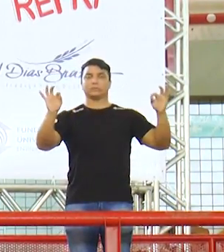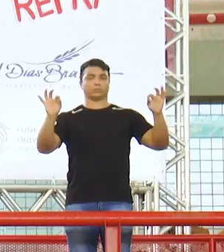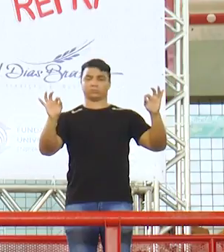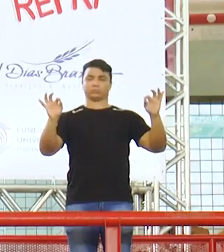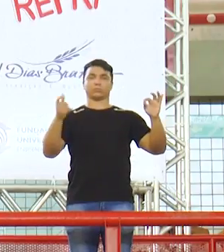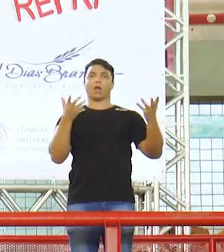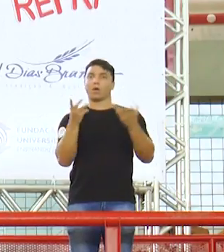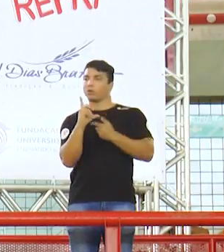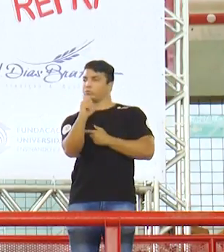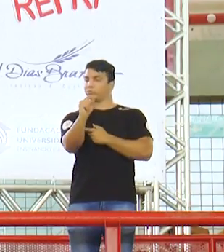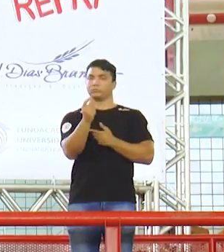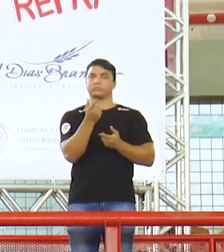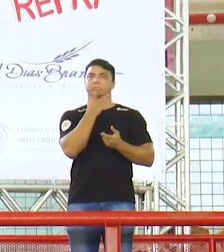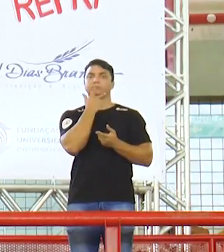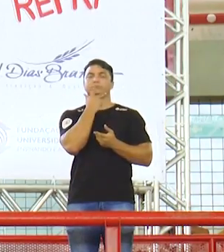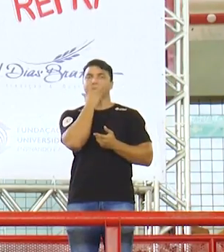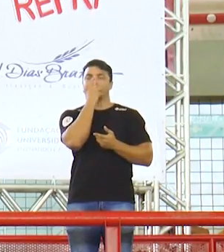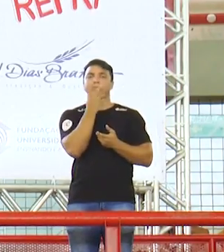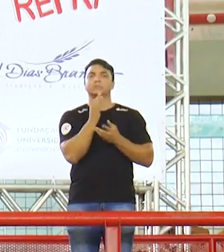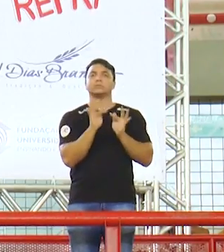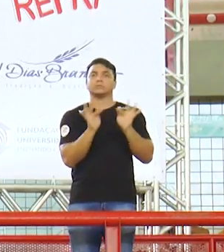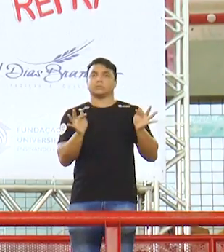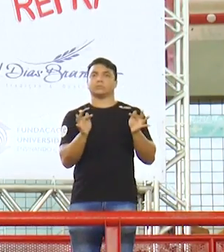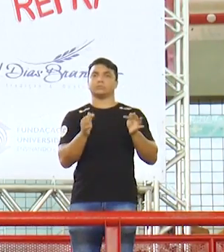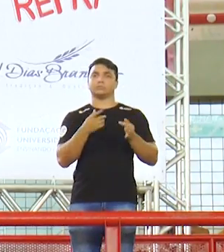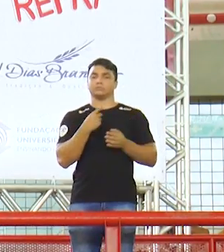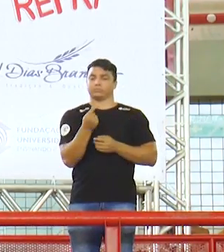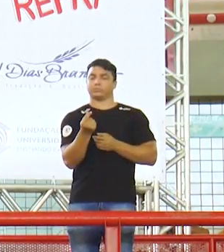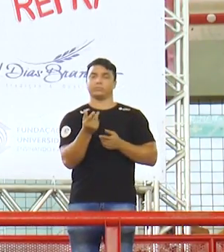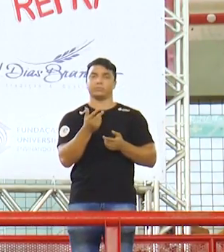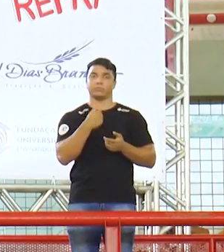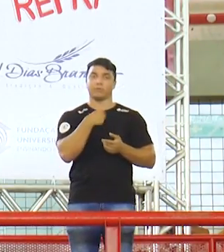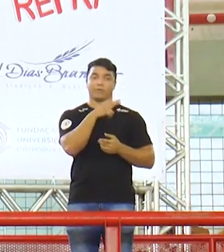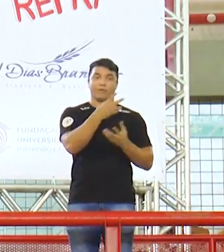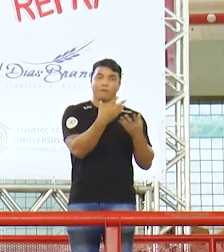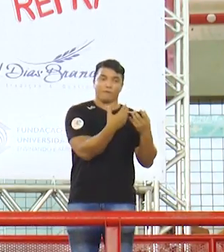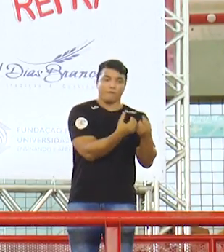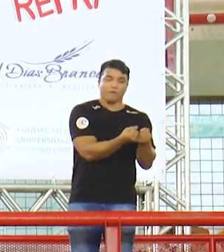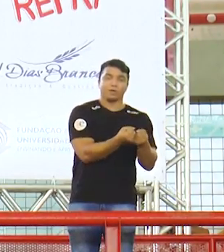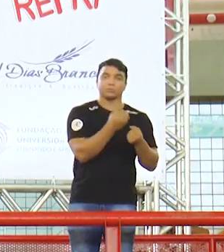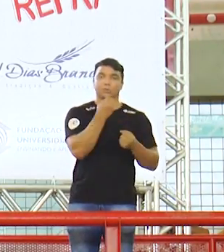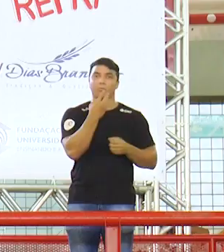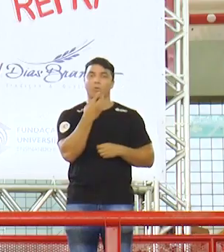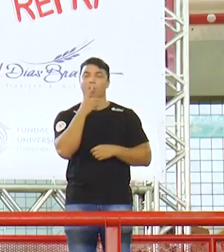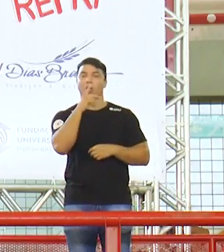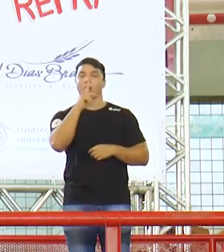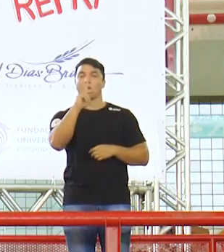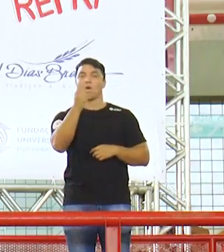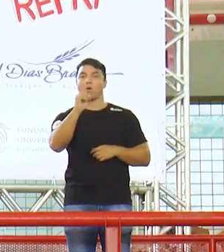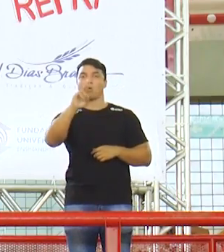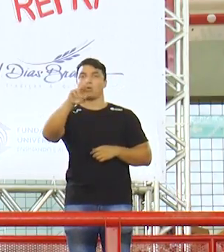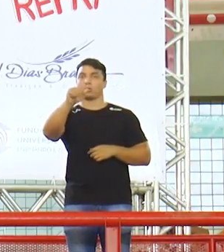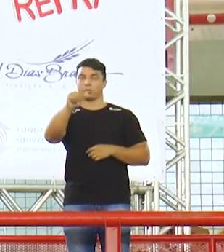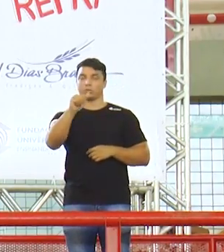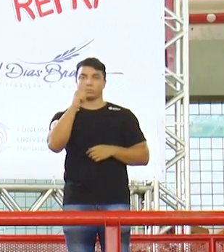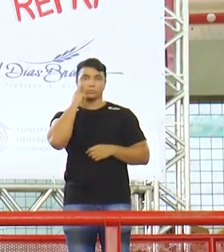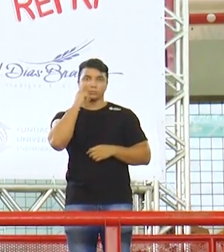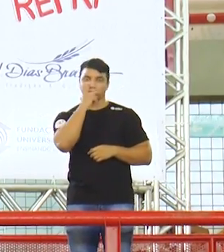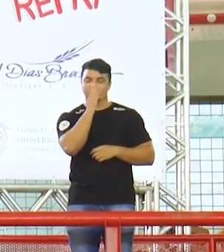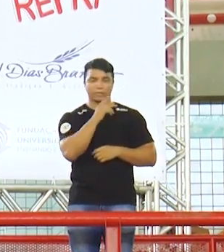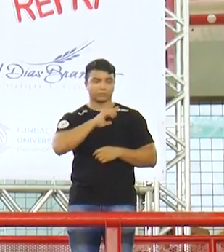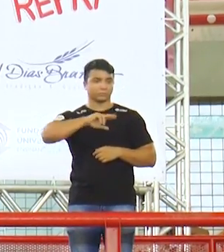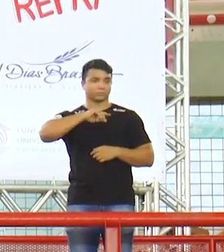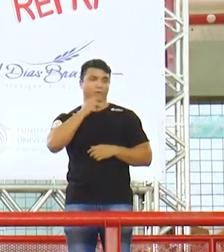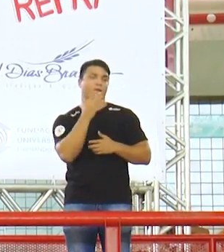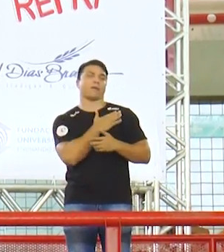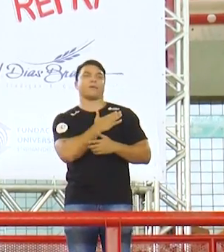dizer que está na hora de sair, né? No meio dá até para desistir e ficar, né? Vamos em boa hora. A gente não